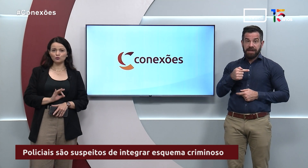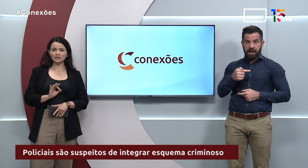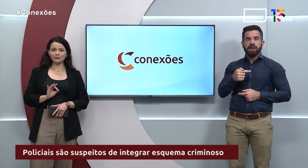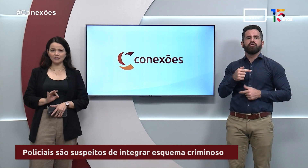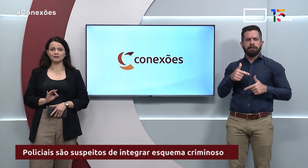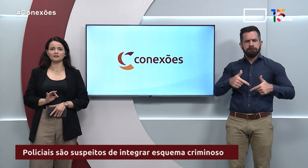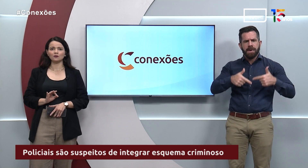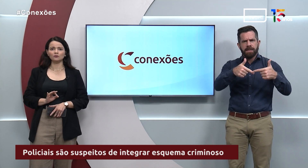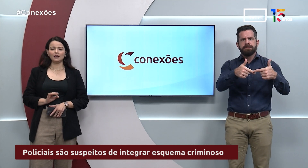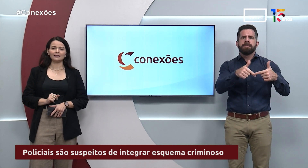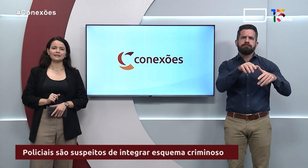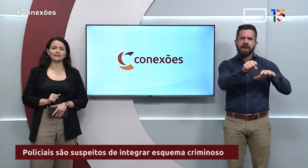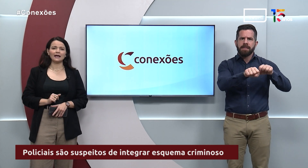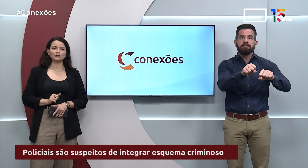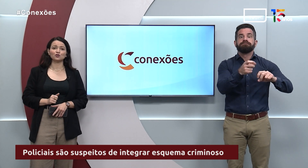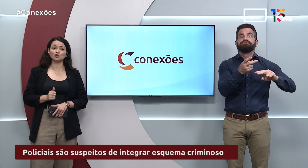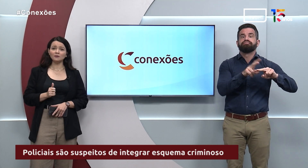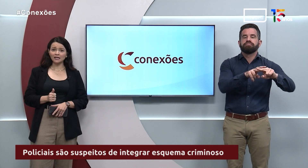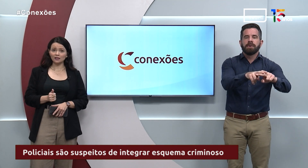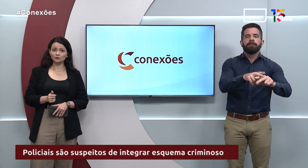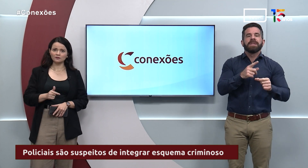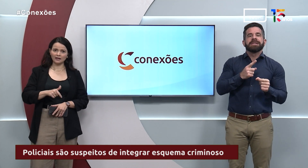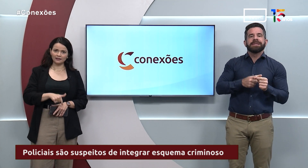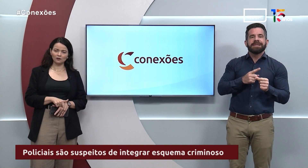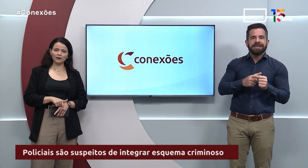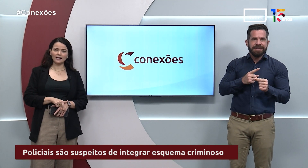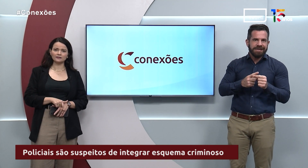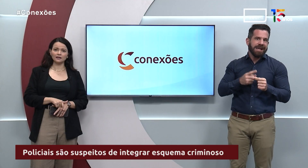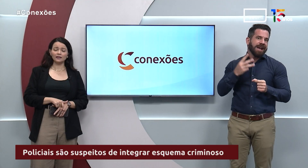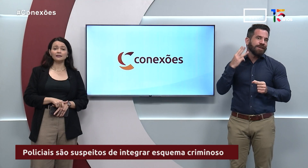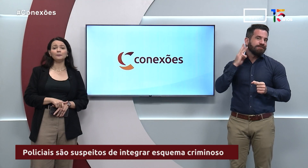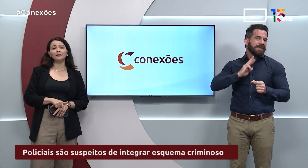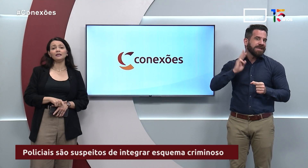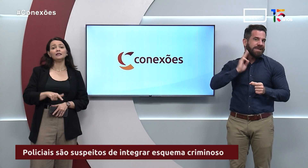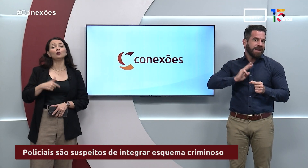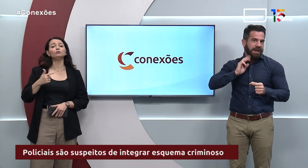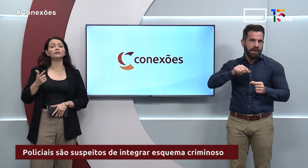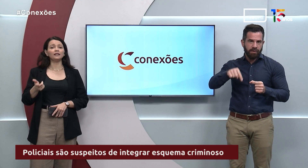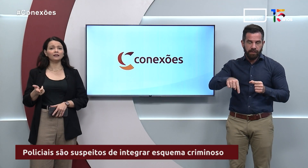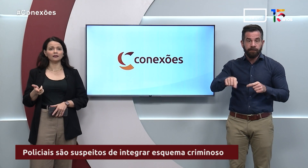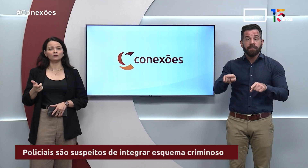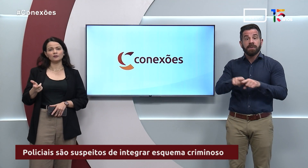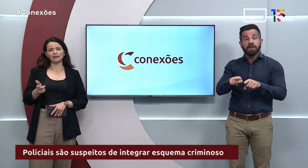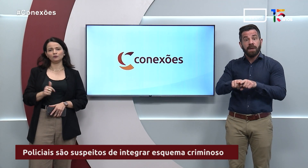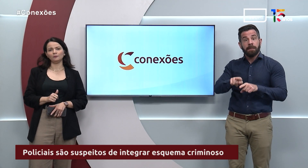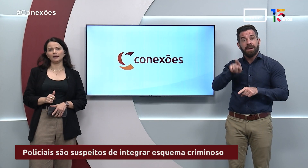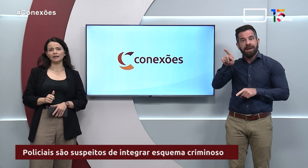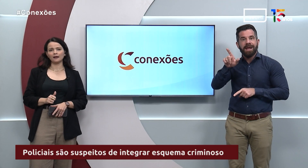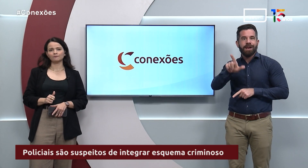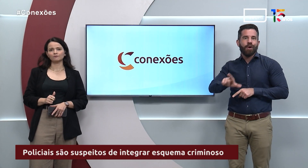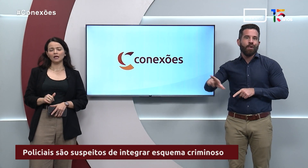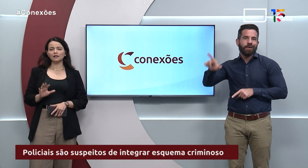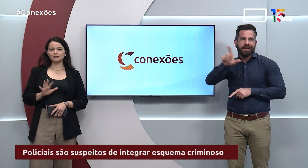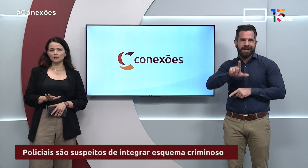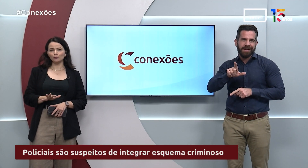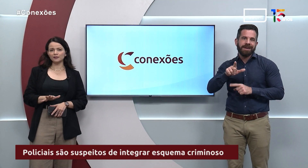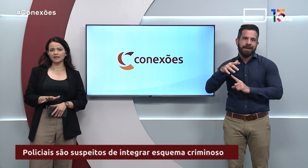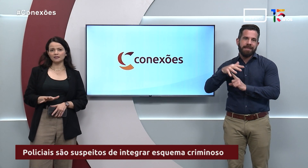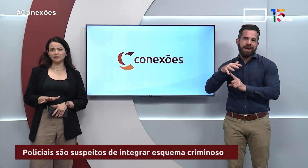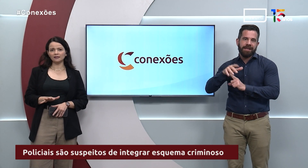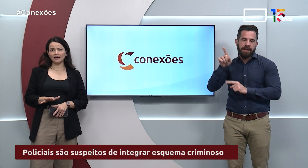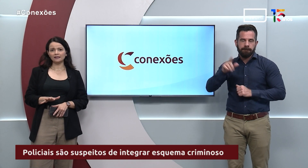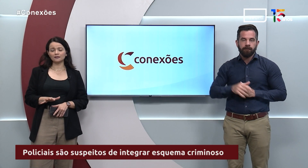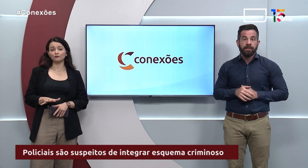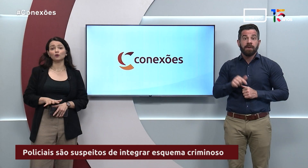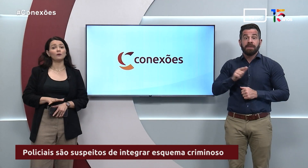de busca e apreensão nas cidades de Mineiros, aqui em Goiás, e também em Londrina, no estado do Paraná. 5